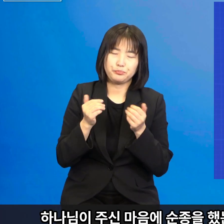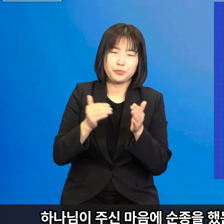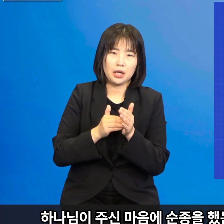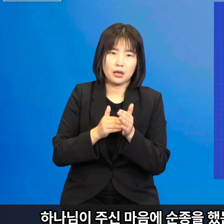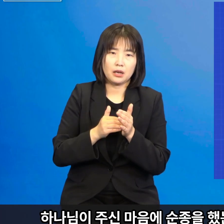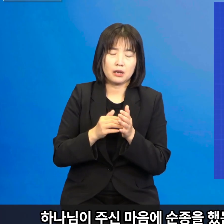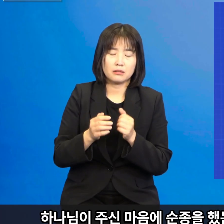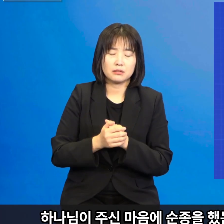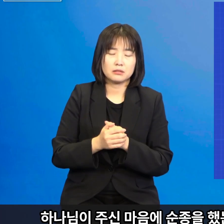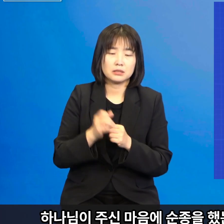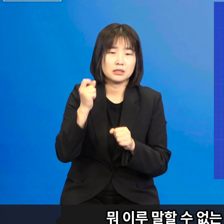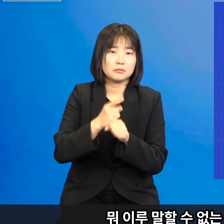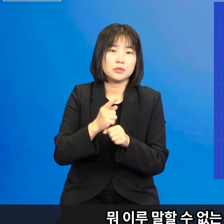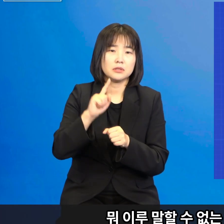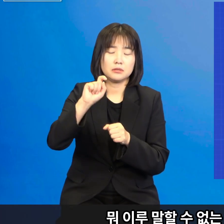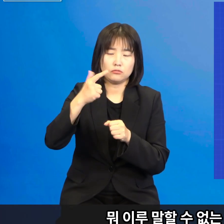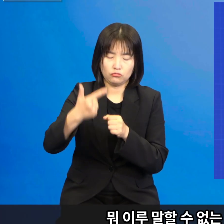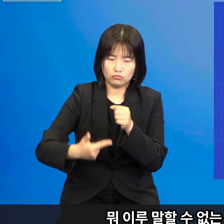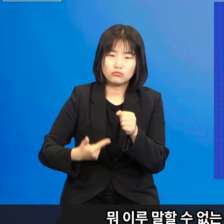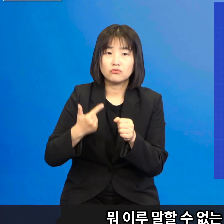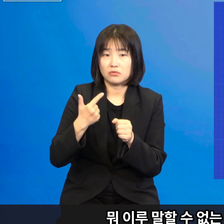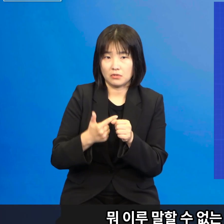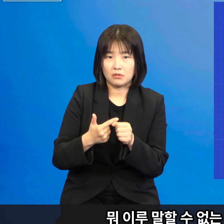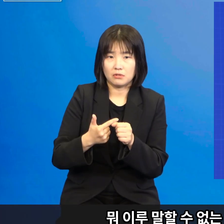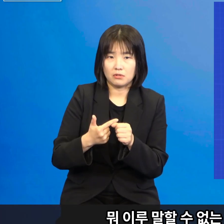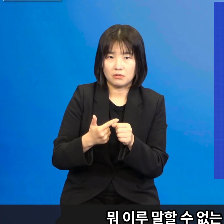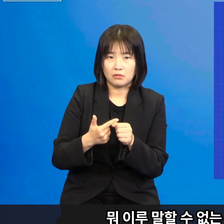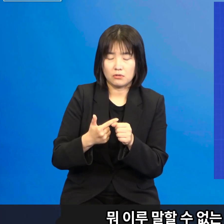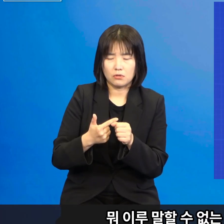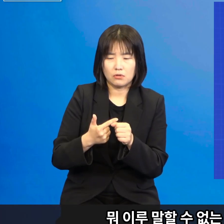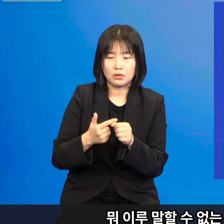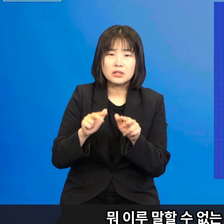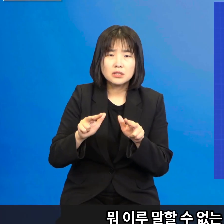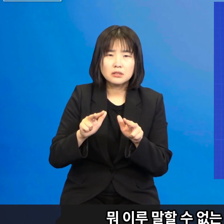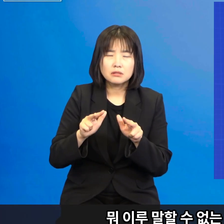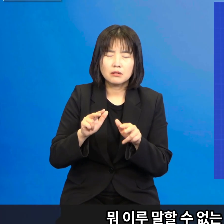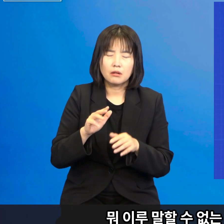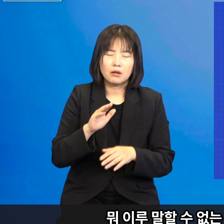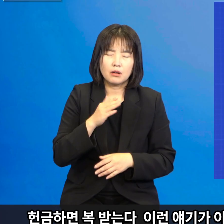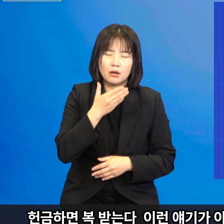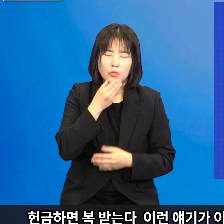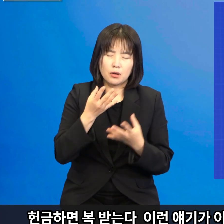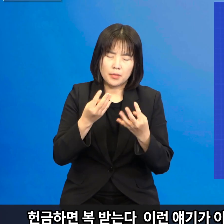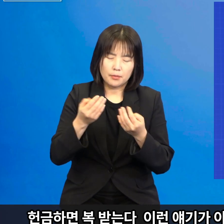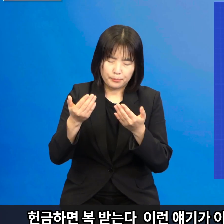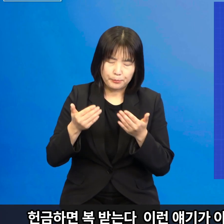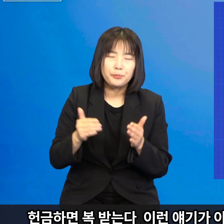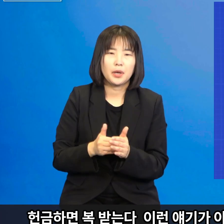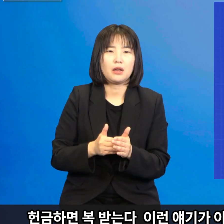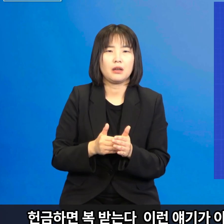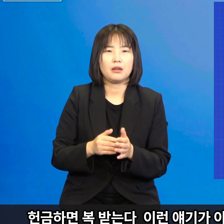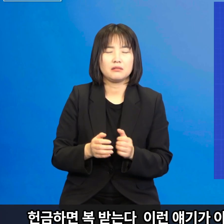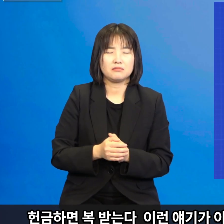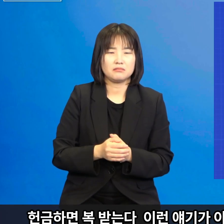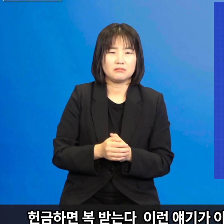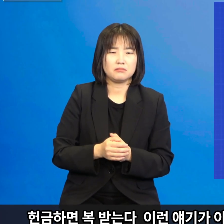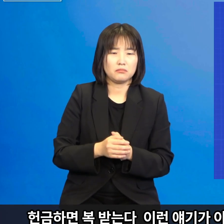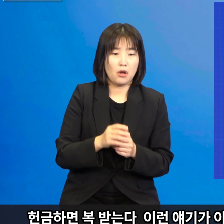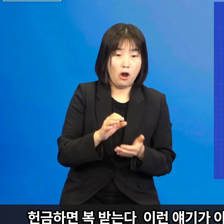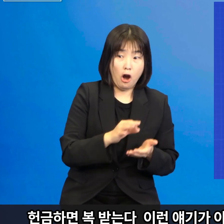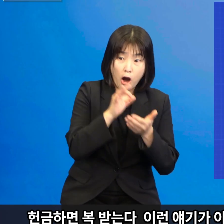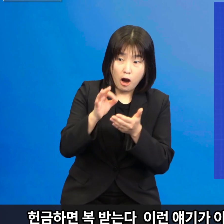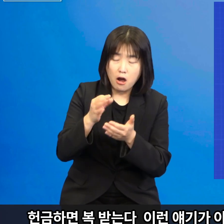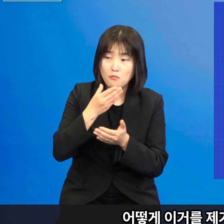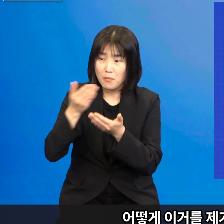지났잖아요. 이루 말할 수 없는 복을 누렸습니다. 정말 이거는 헌금하면 복 받는다 이런 얘기가 아니라, 이거는